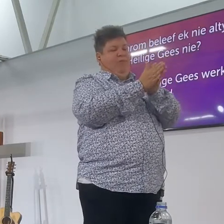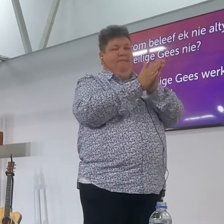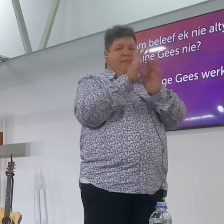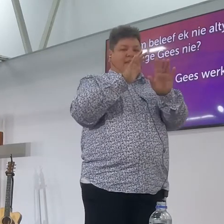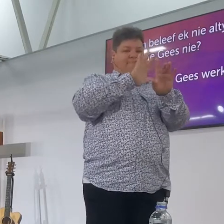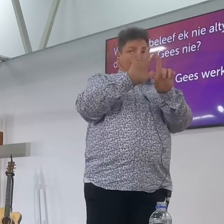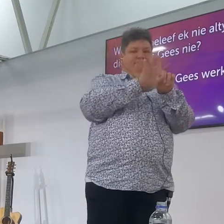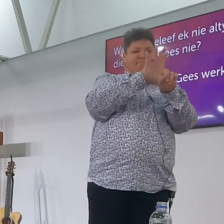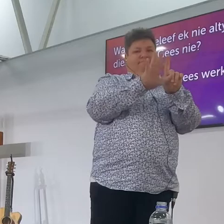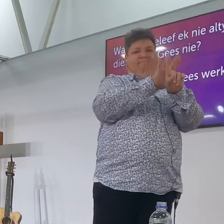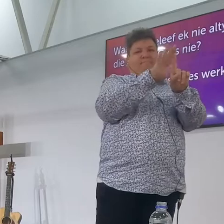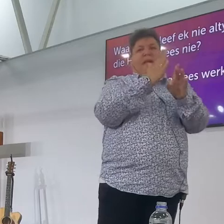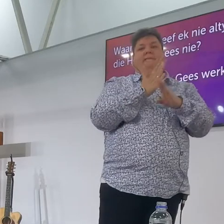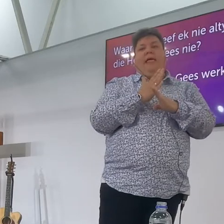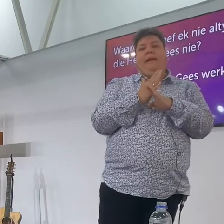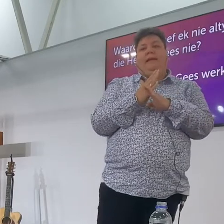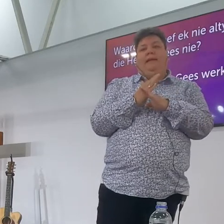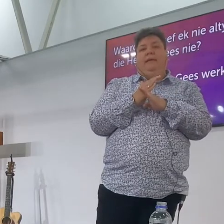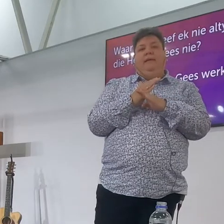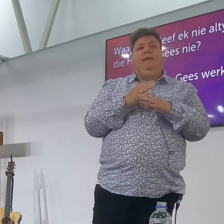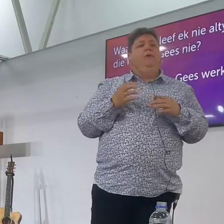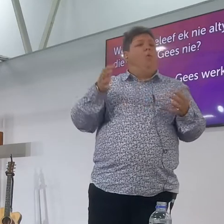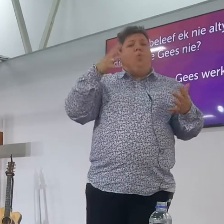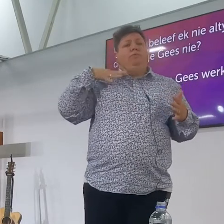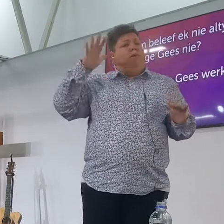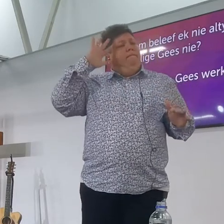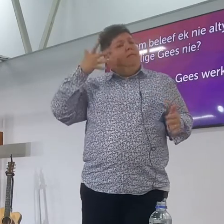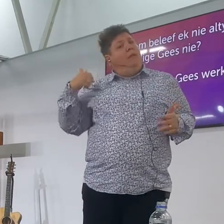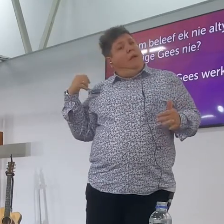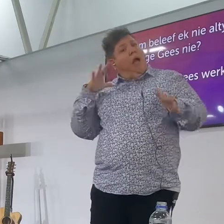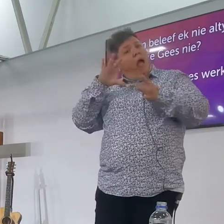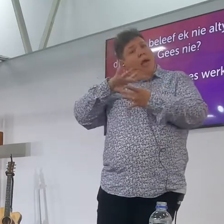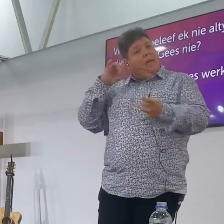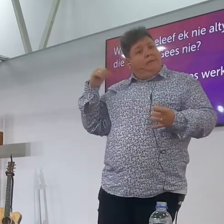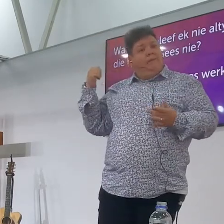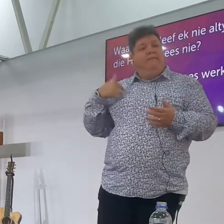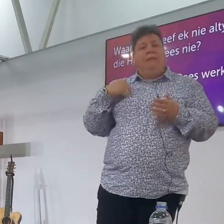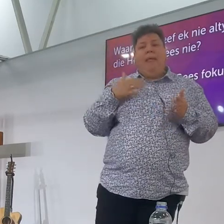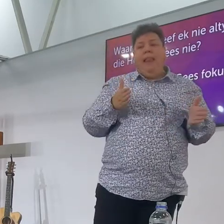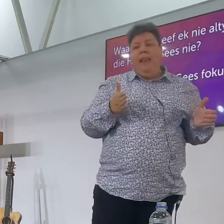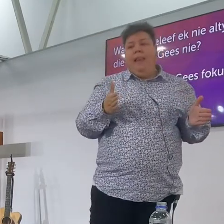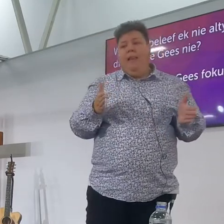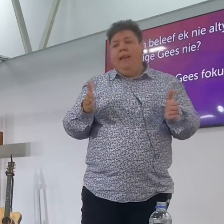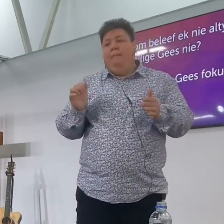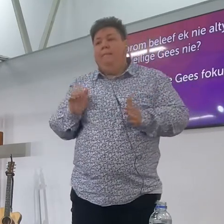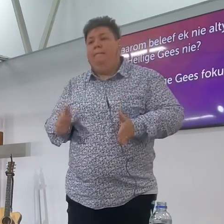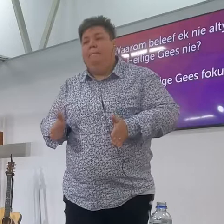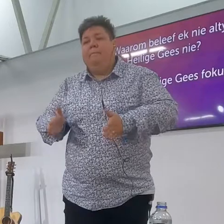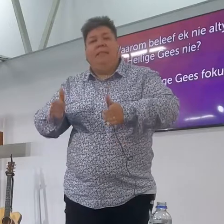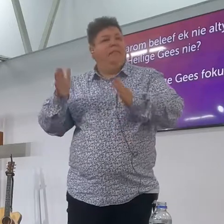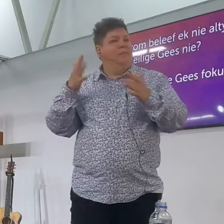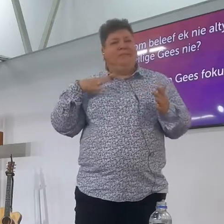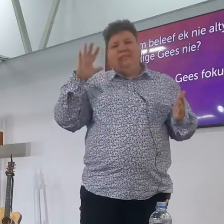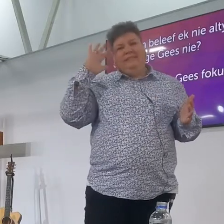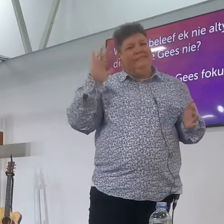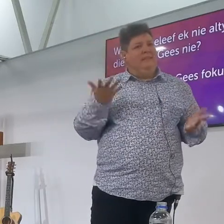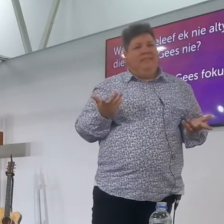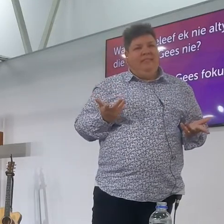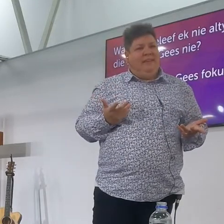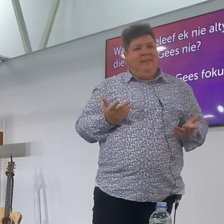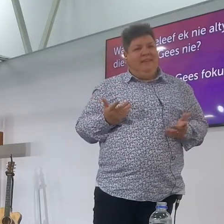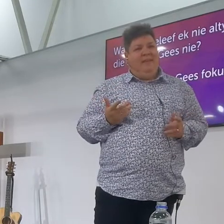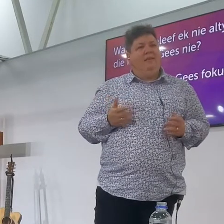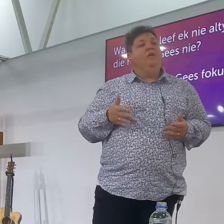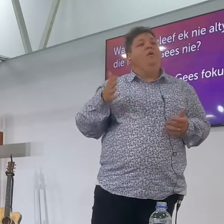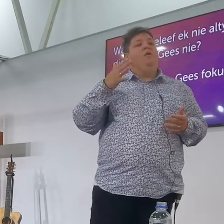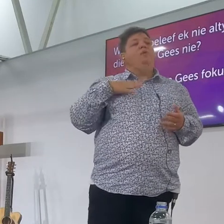nie? Hy werk, maar baie keer weet ek nie, dis hy wat werk nie, hy lei my op hierdie pad. Ok, en die derde ding wat belangrik is, wat ek en jy moet weet van die